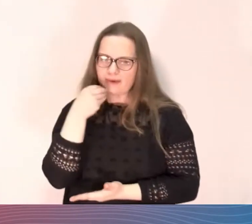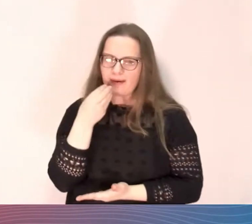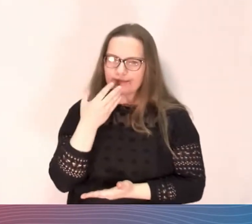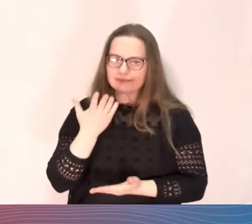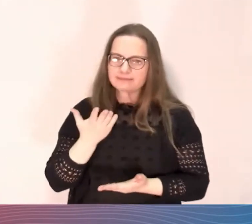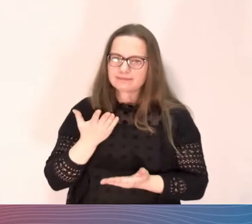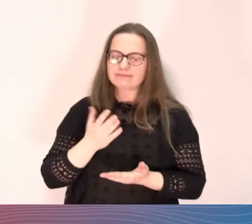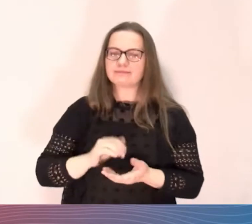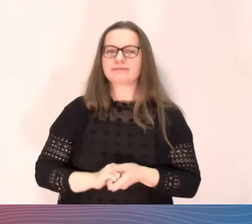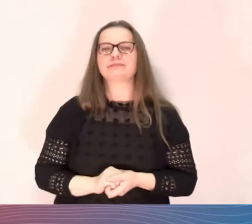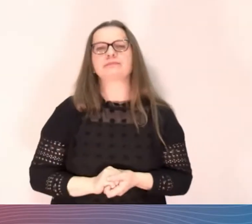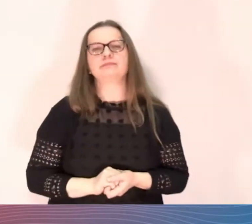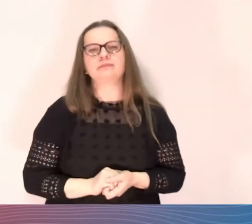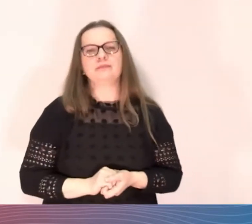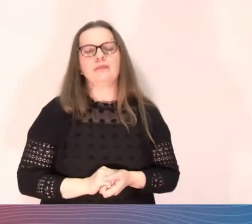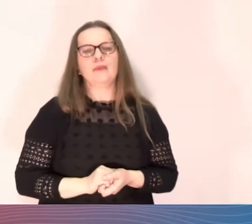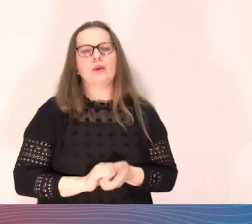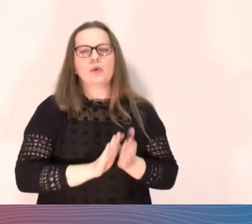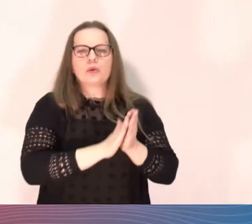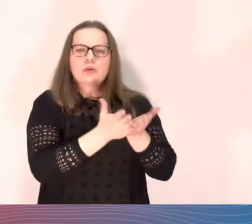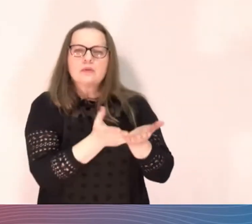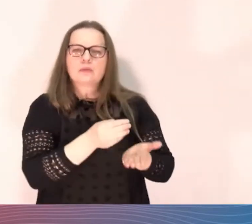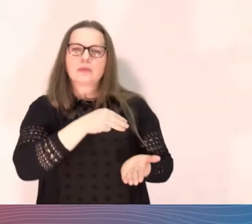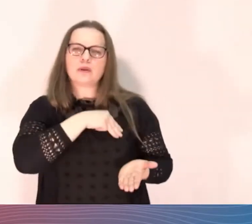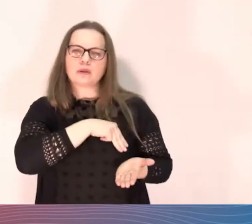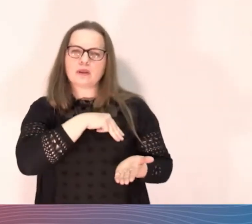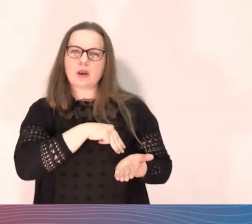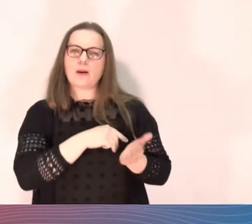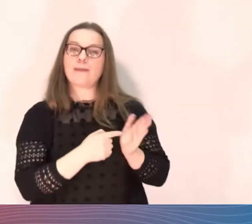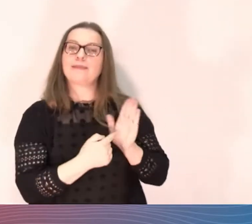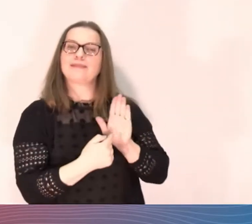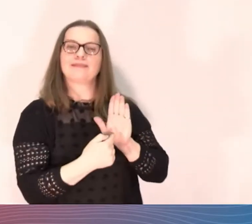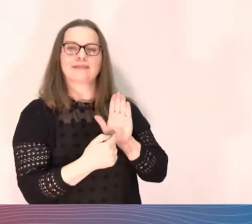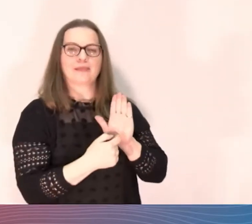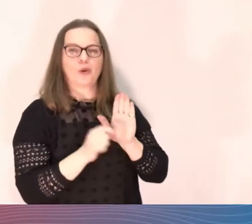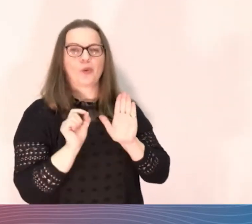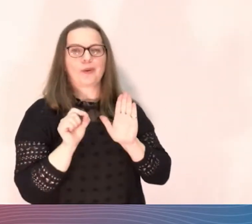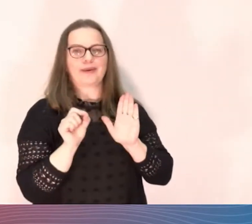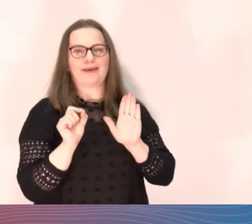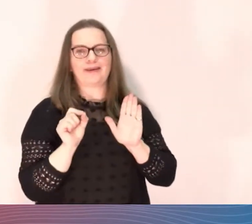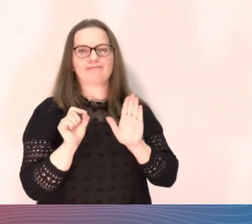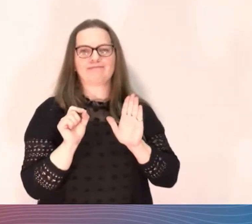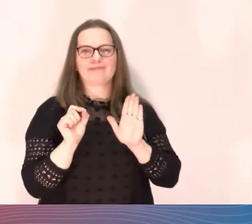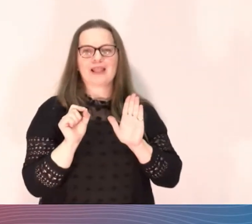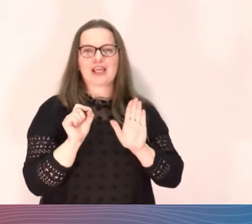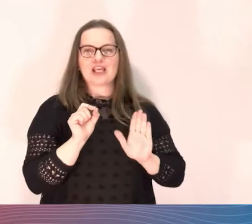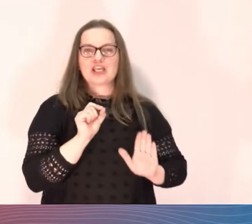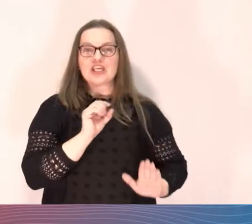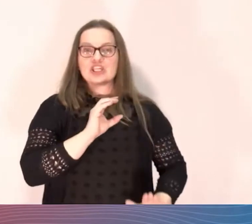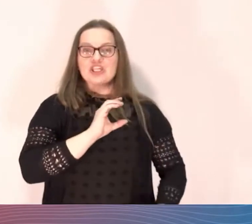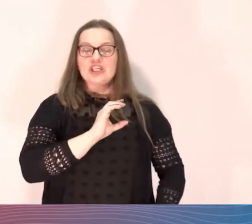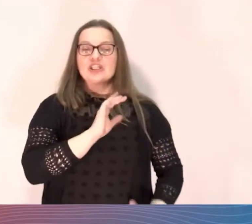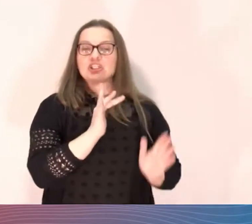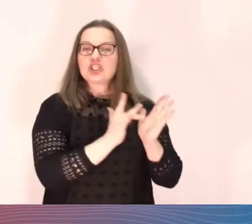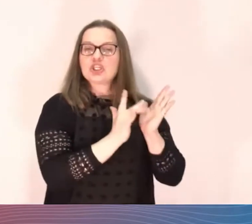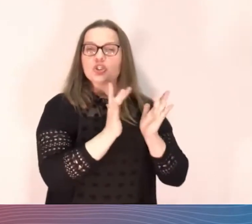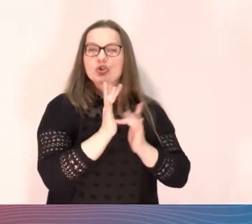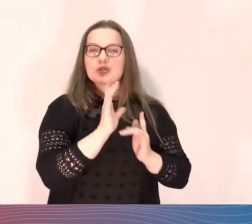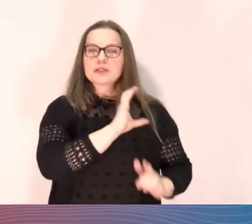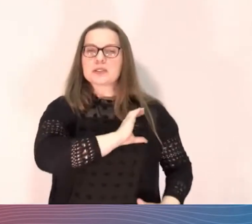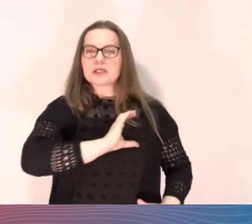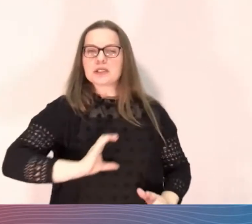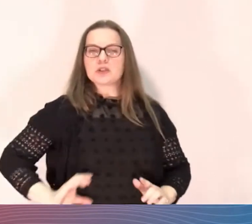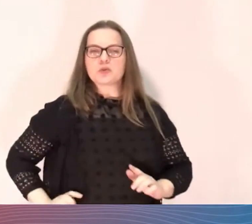O livro de Mateus nos mostra a geração do rei. Ele nasceu com o nome de